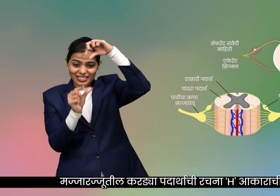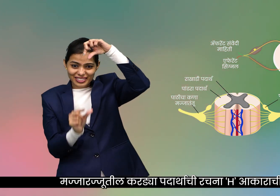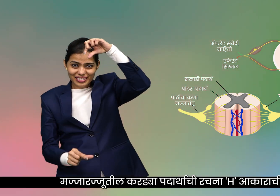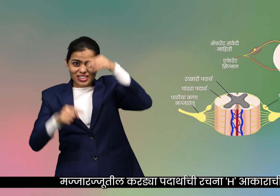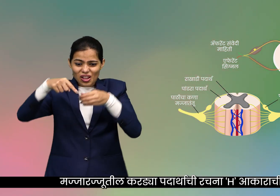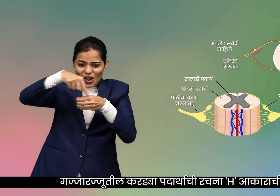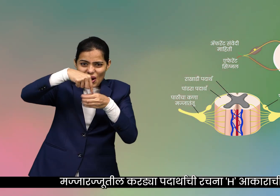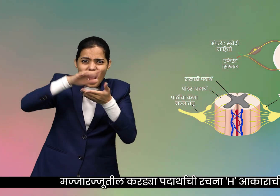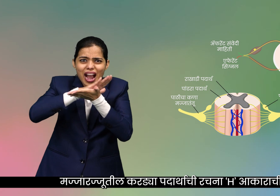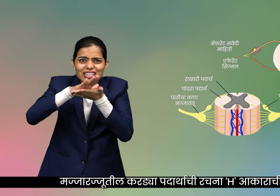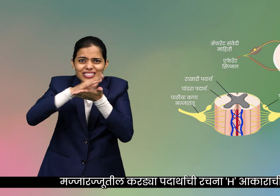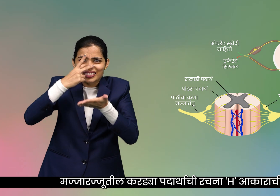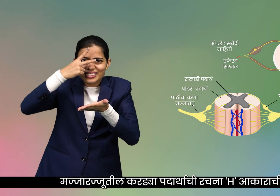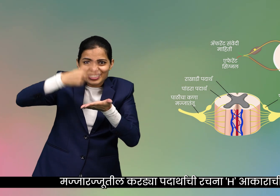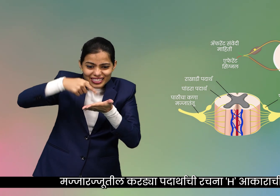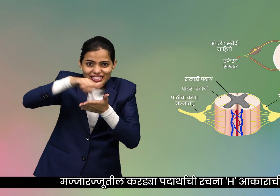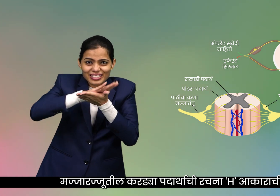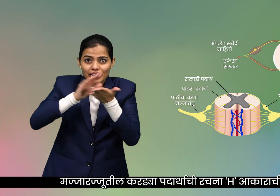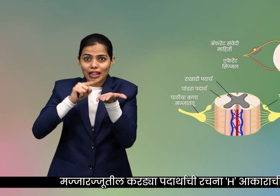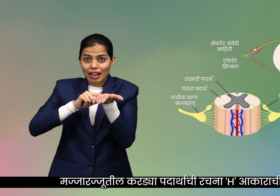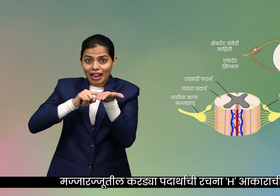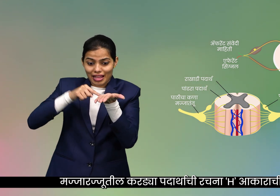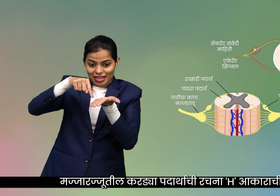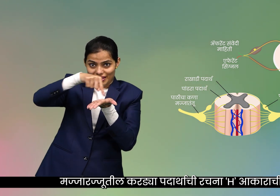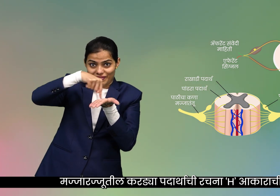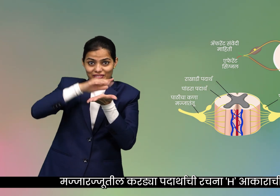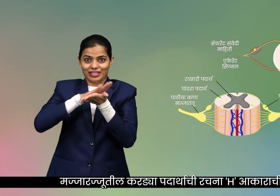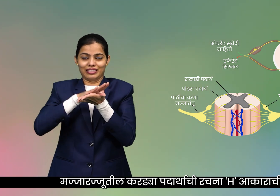मज्जारज्जूतील करड्या पदार्थाची रचना एच आकाराची असते.